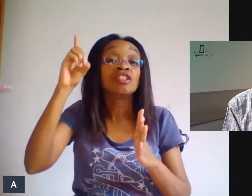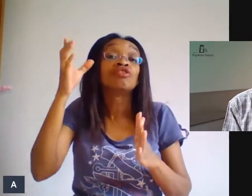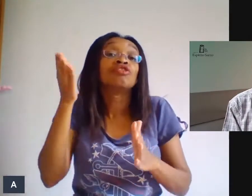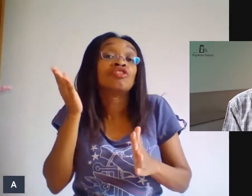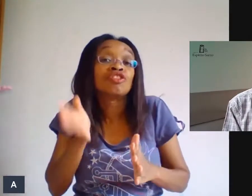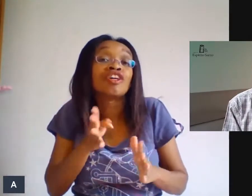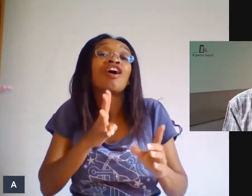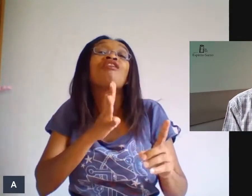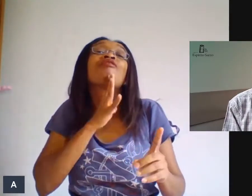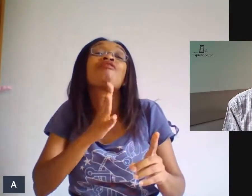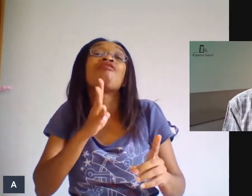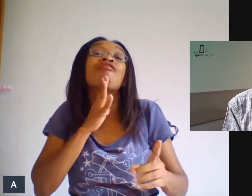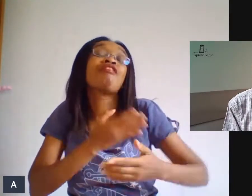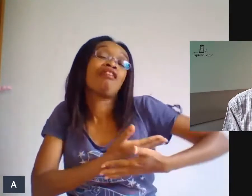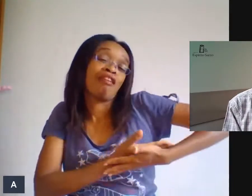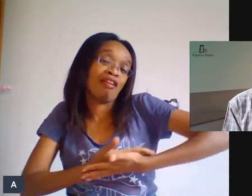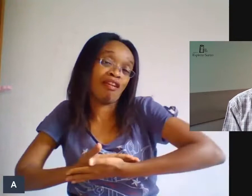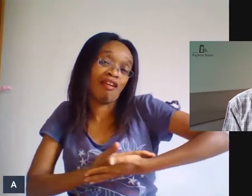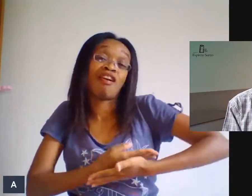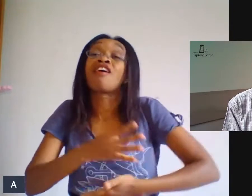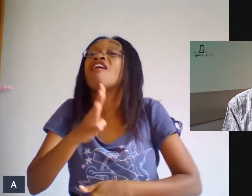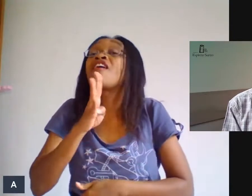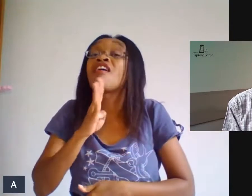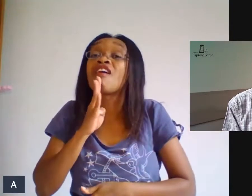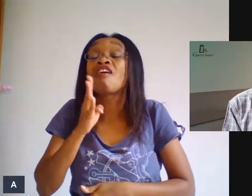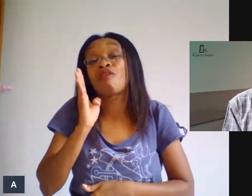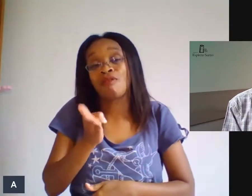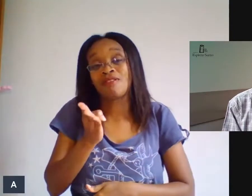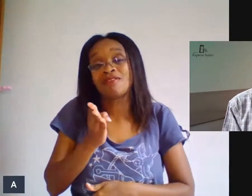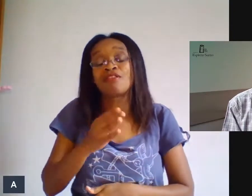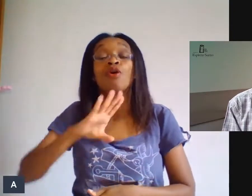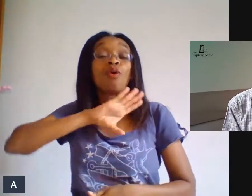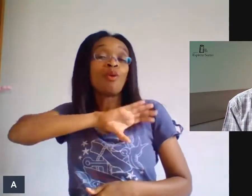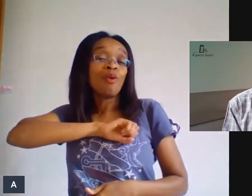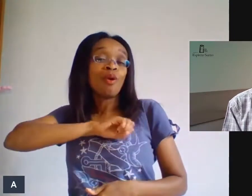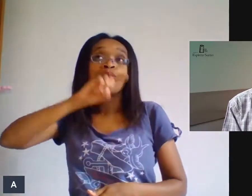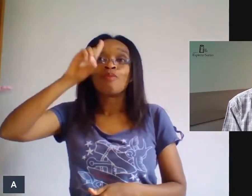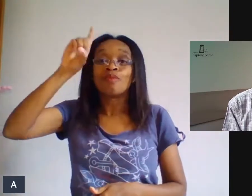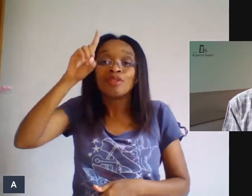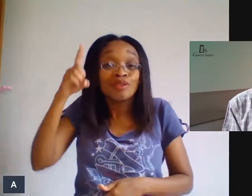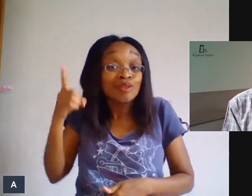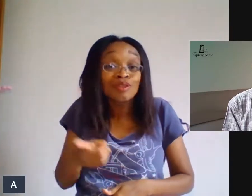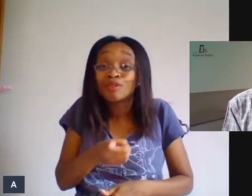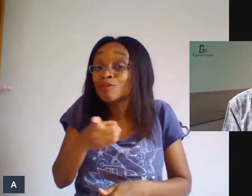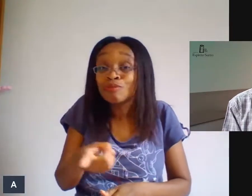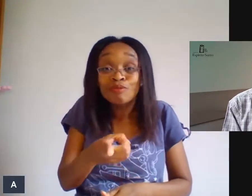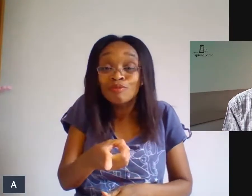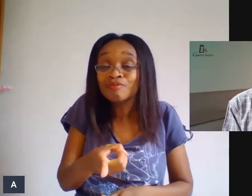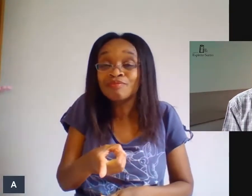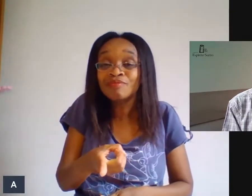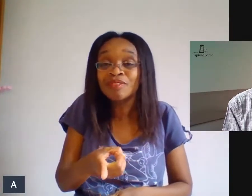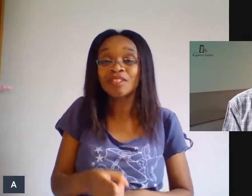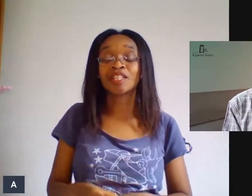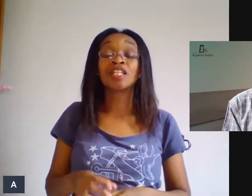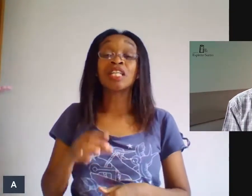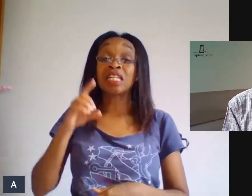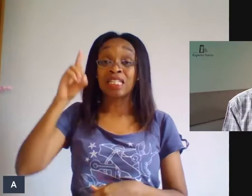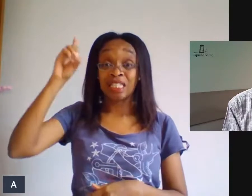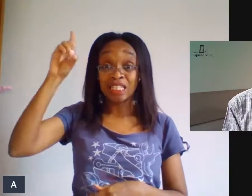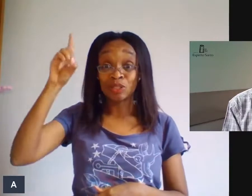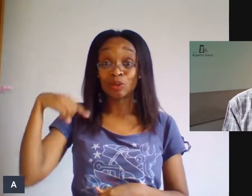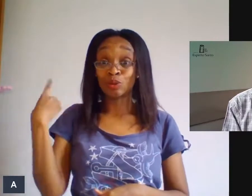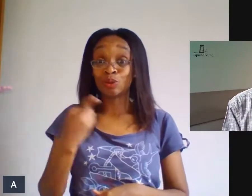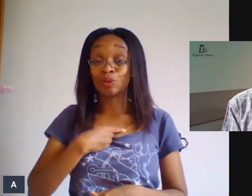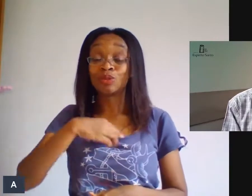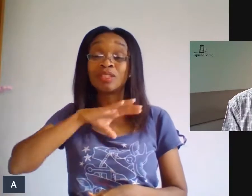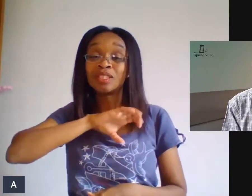ver a profundidade do amor de Deus. Ele não nos ama só como viventes, mas sim antes mesmo